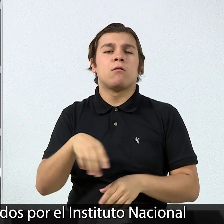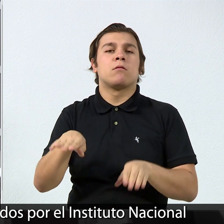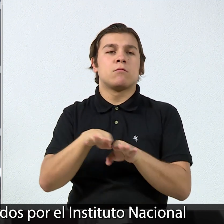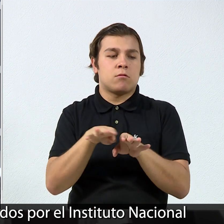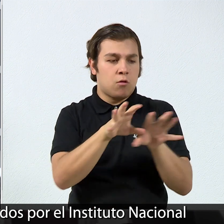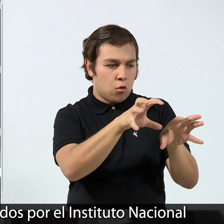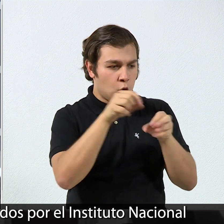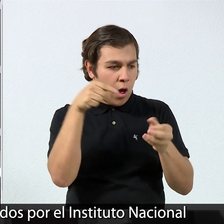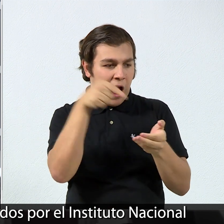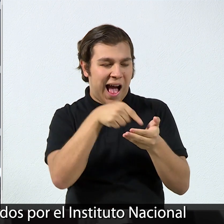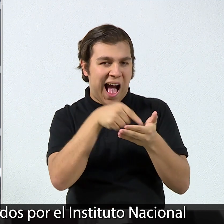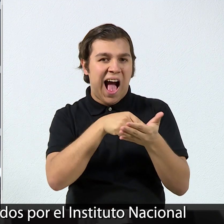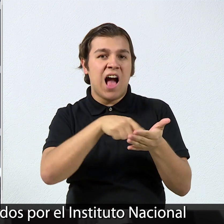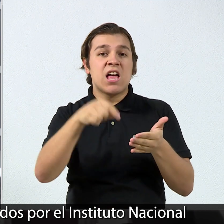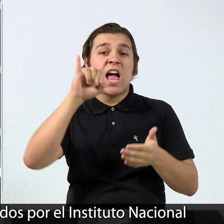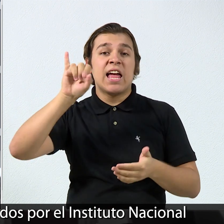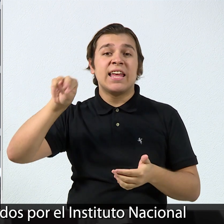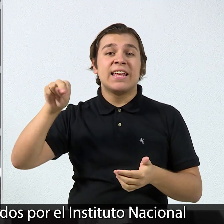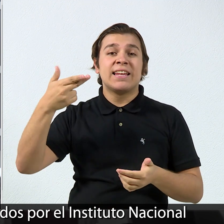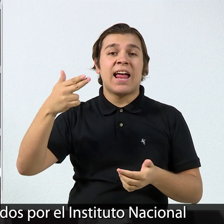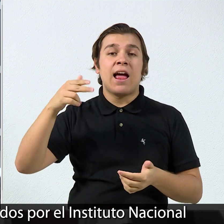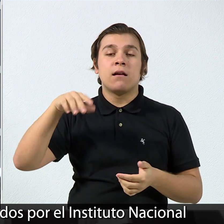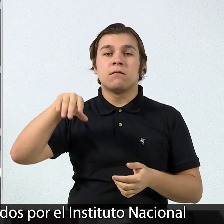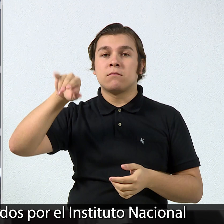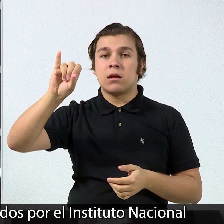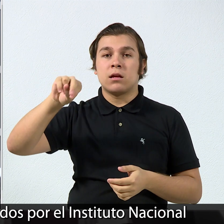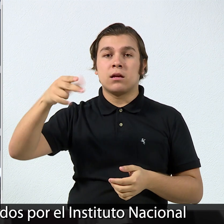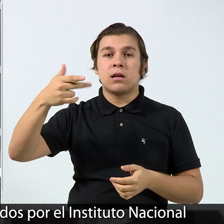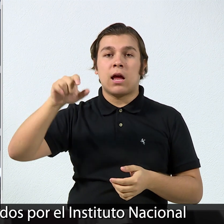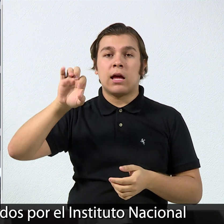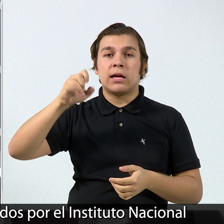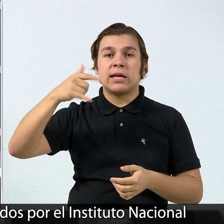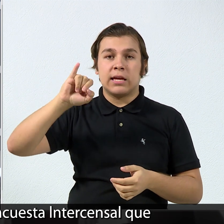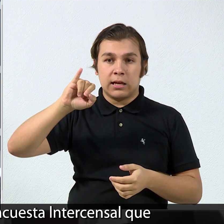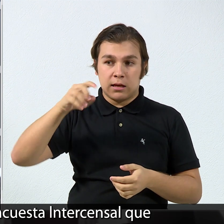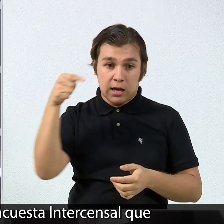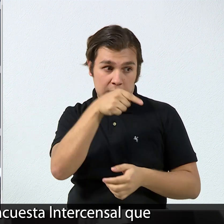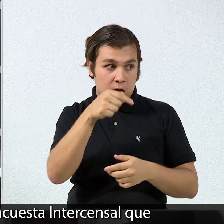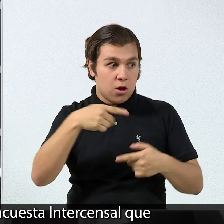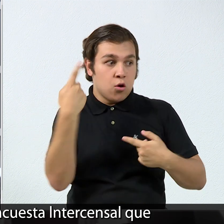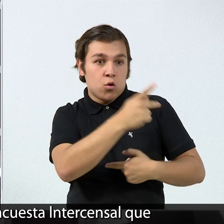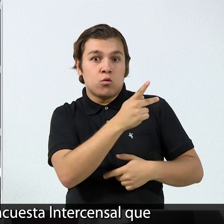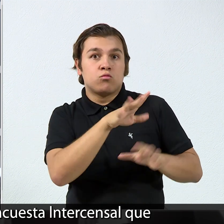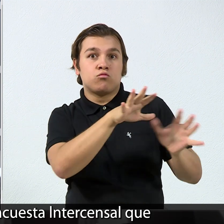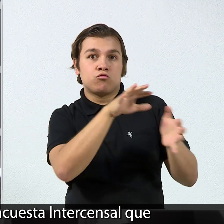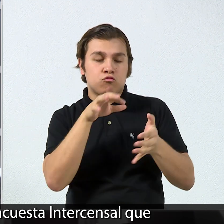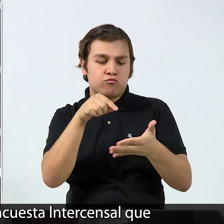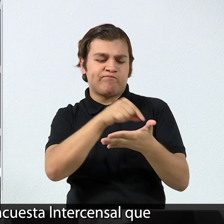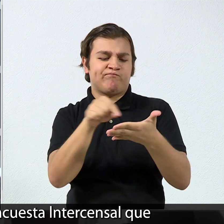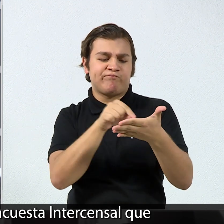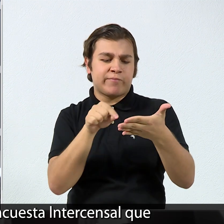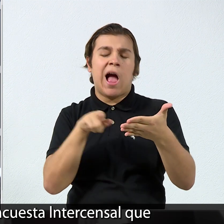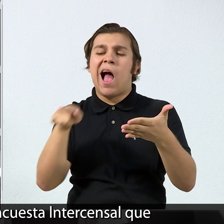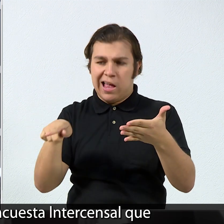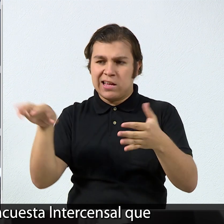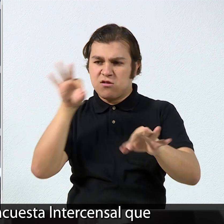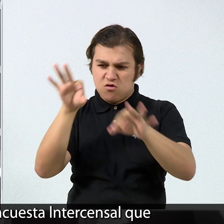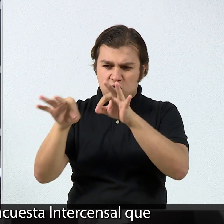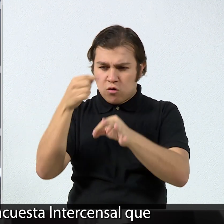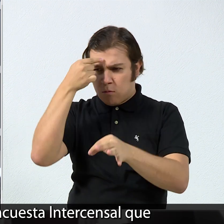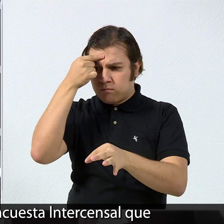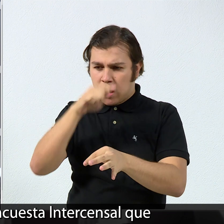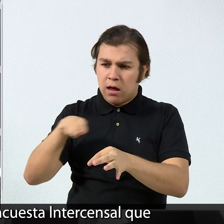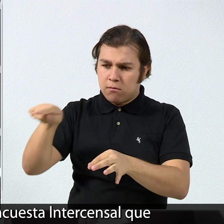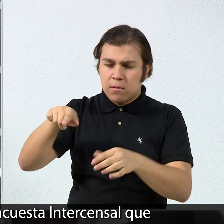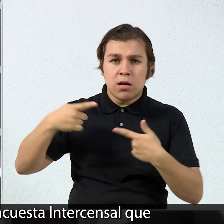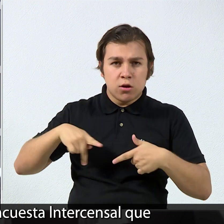a los datos publicados por el Instituto Nacional de Estadística y Geografía con base a la última encuesta intercensal